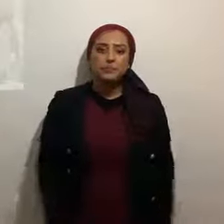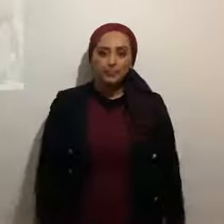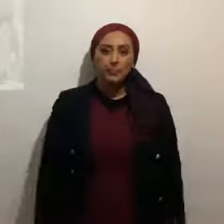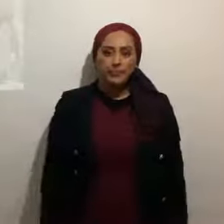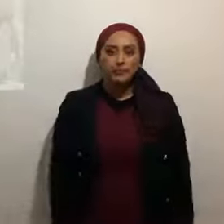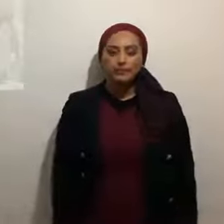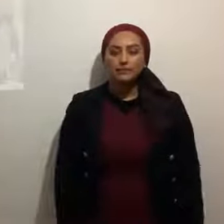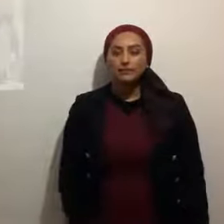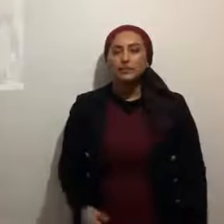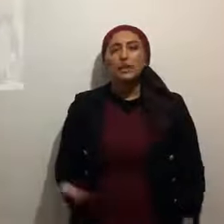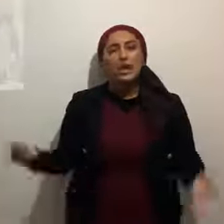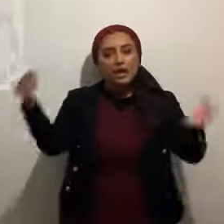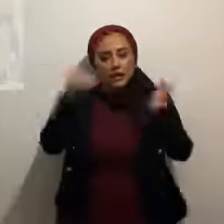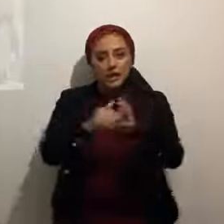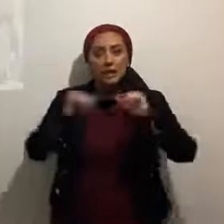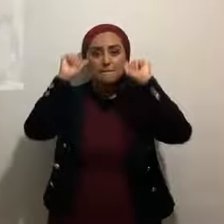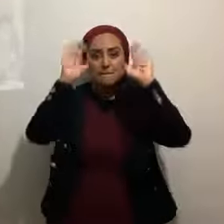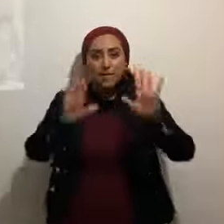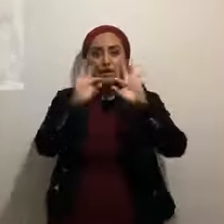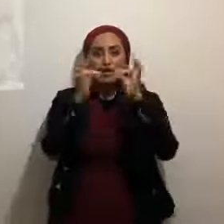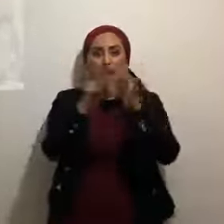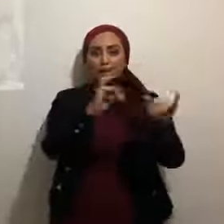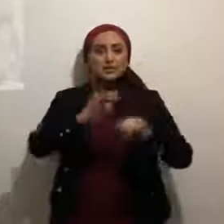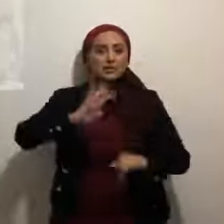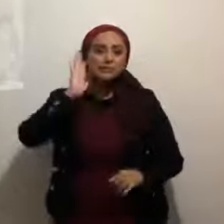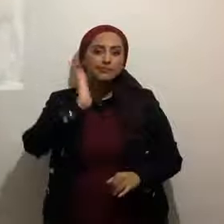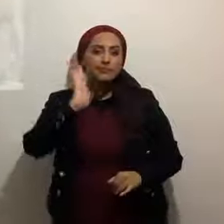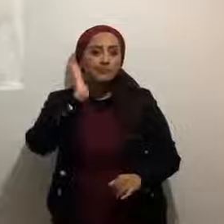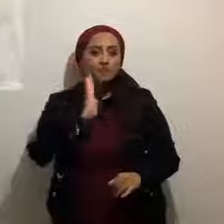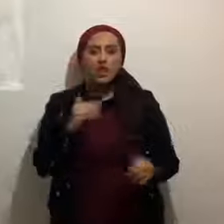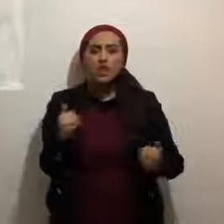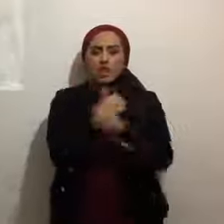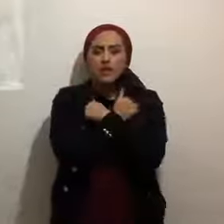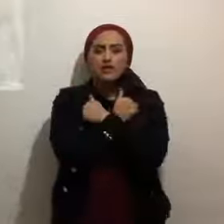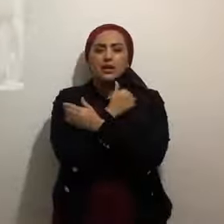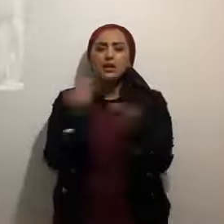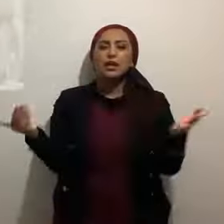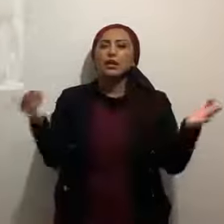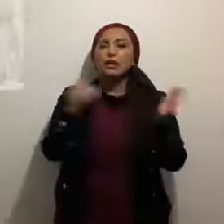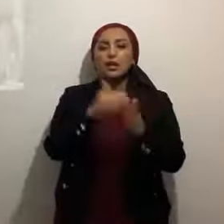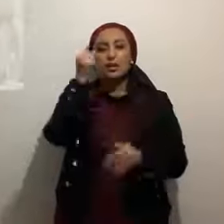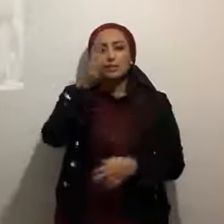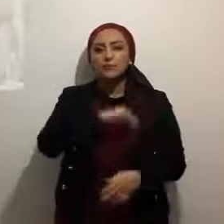Vuelve a bendecir a los tuyos como lo hacías. Enamórate nuevamente de Yahshua Mashiach. No pierdas tu primer amor.